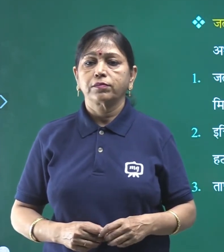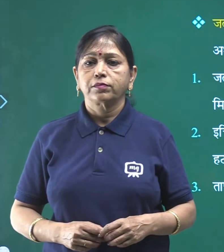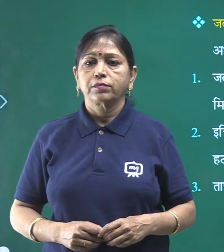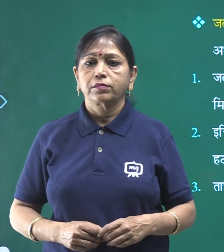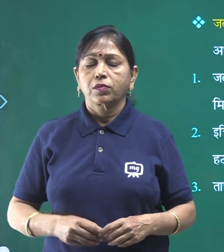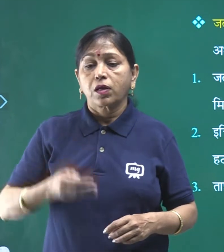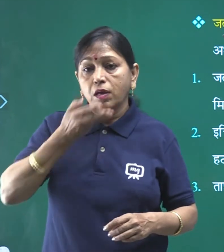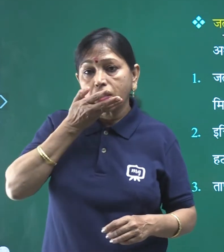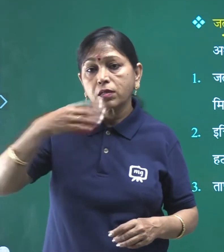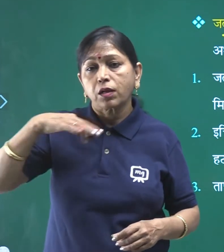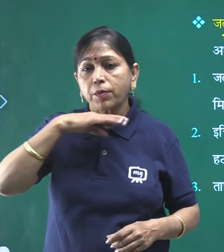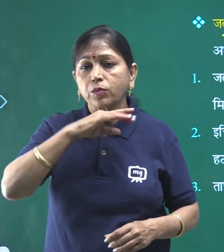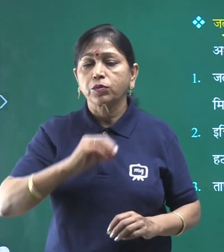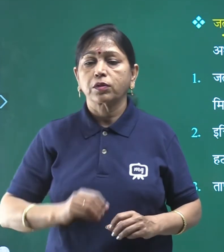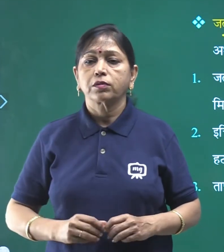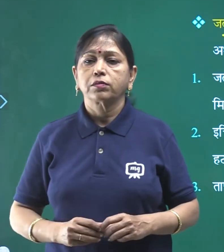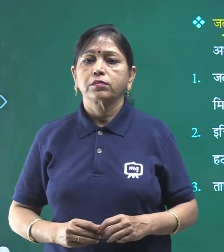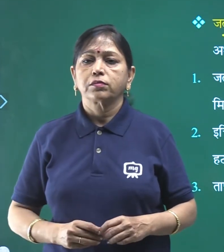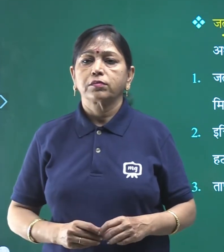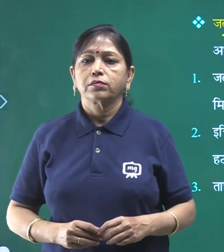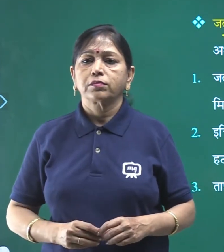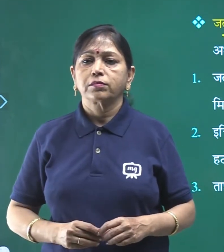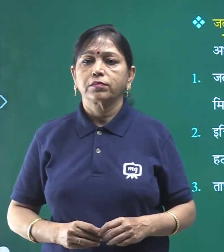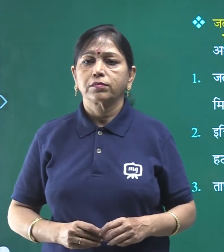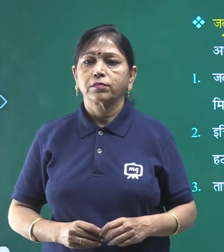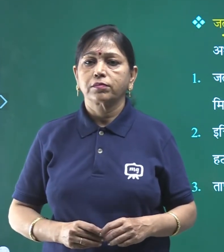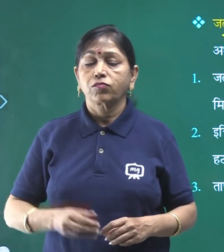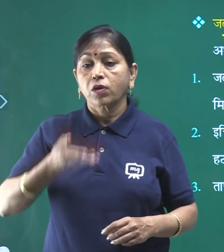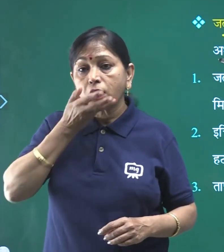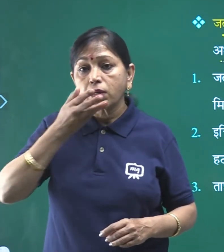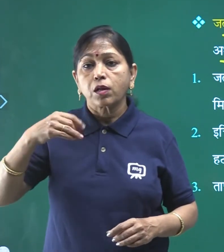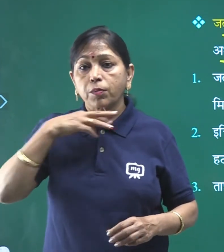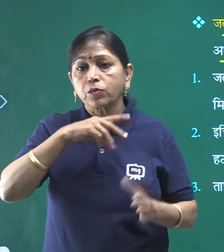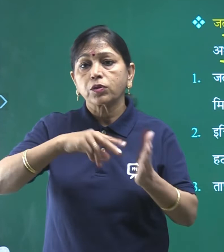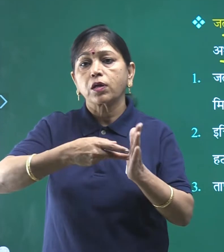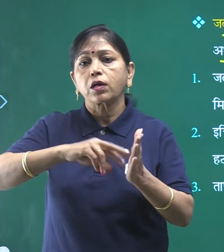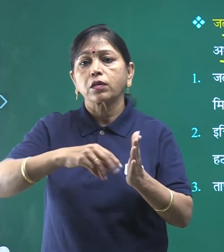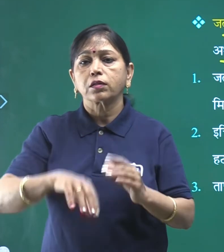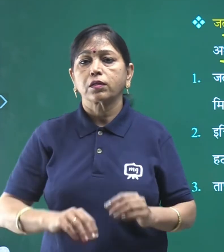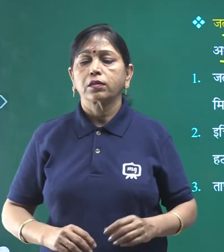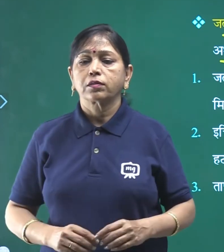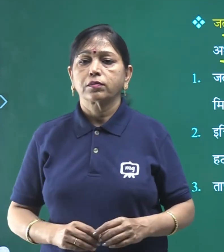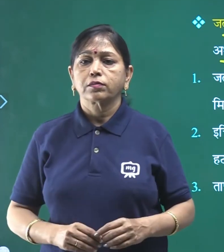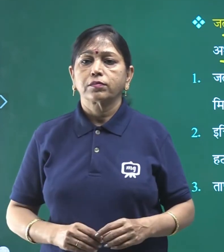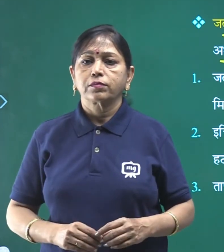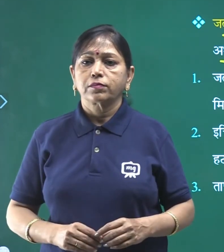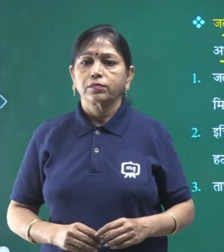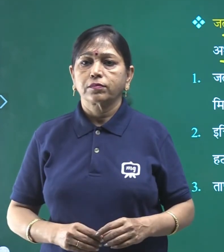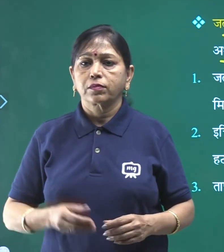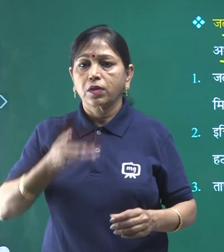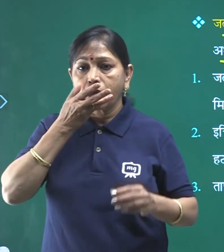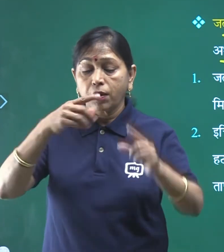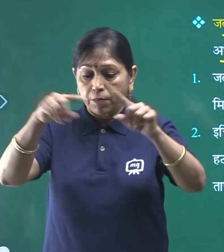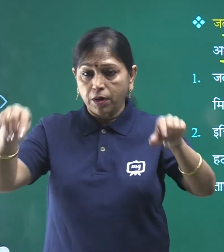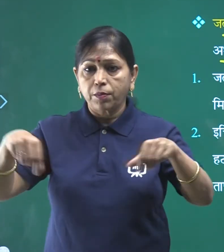कि जल-प्रदूषण और ध् और जल प्रदूषण का अर्थ है के जलाशयों